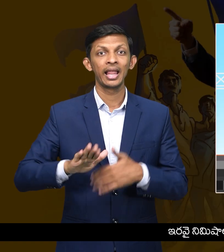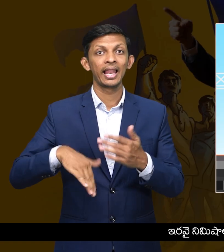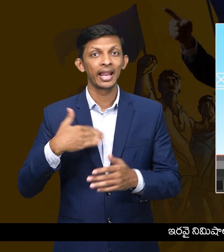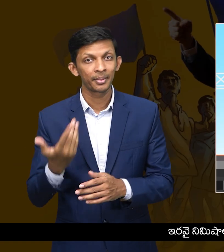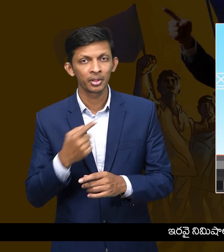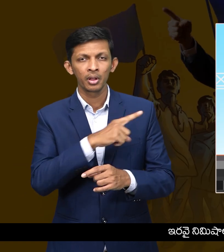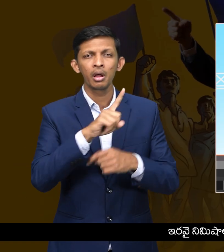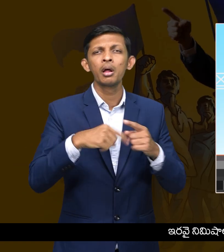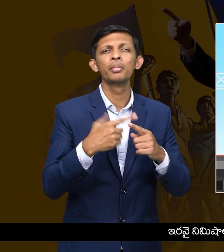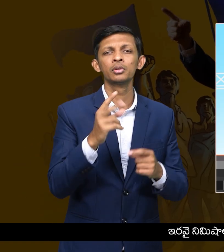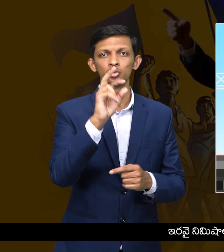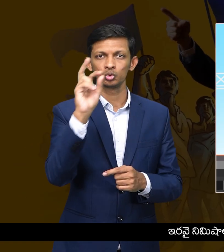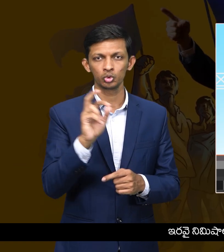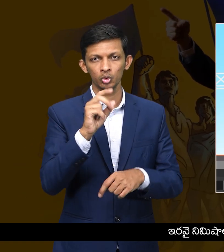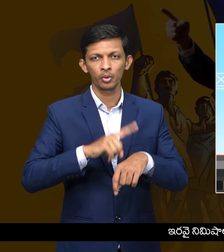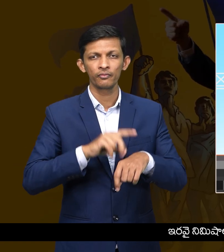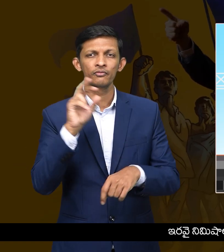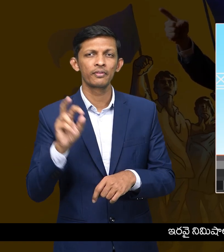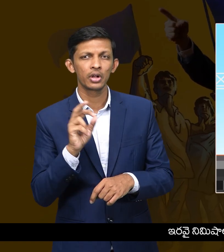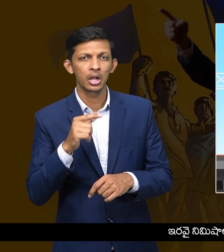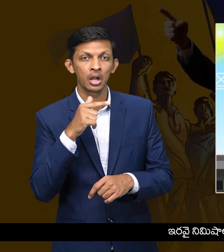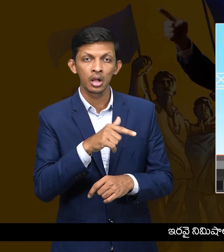ఇరవై నిమిషాల తరువాత సాయంకాలం అయింది.